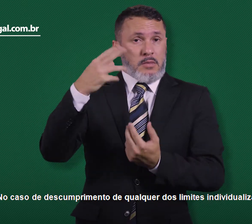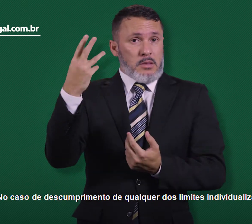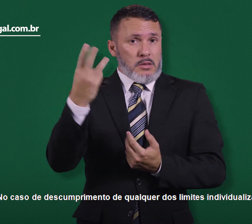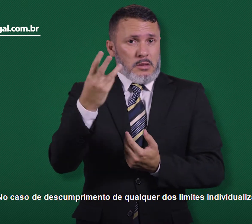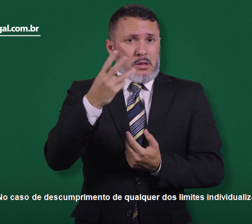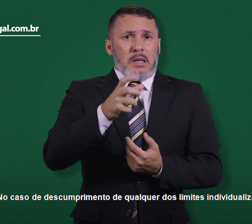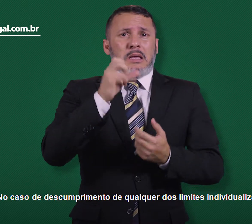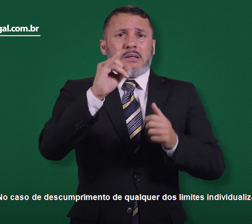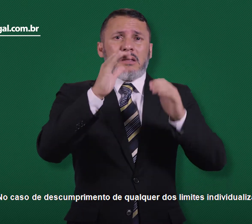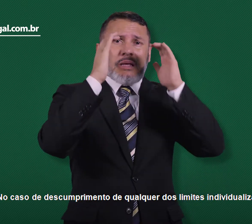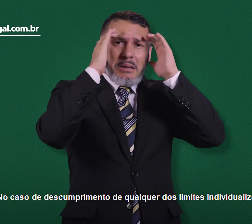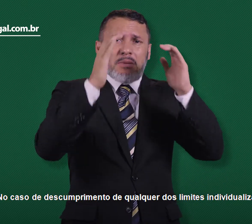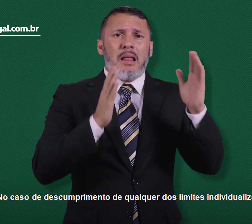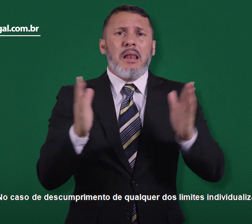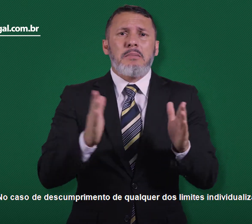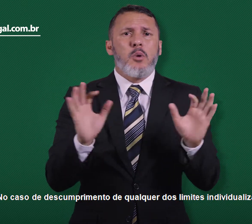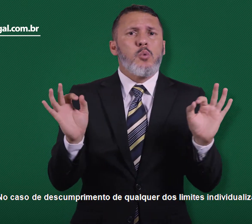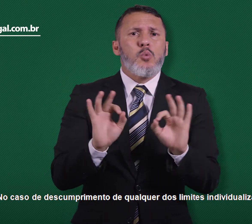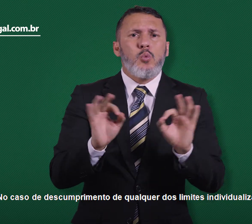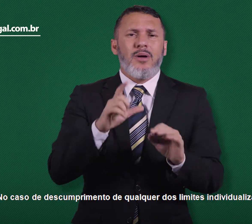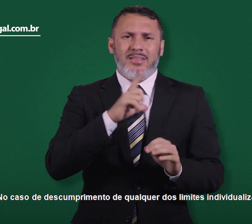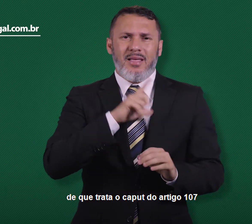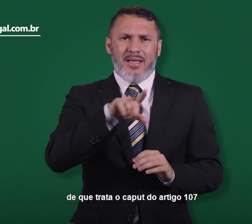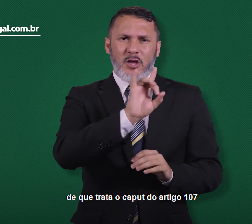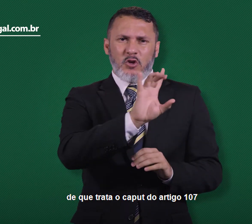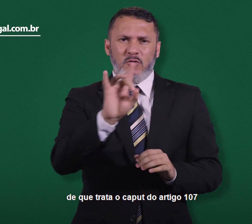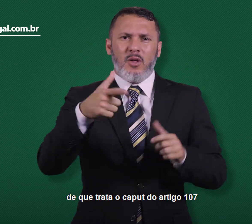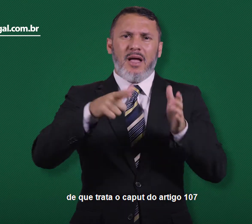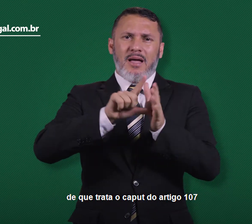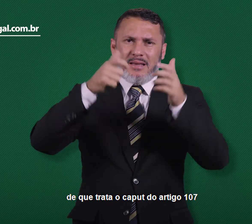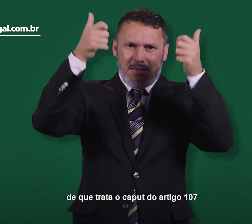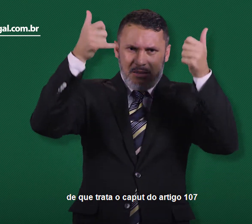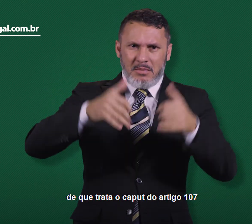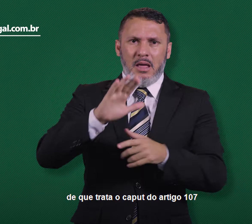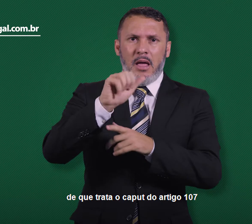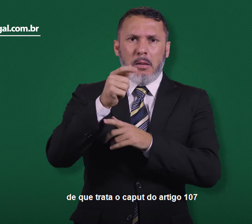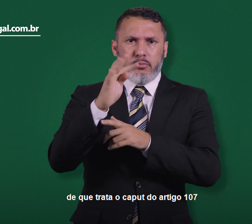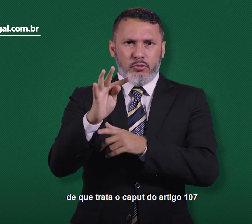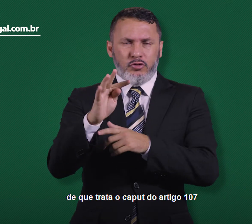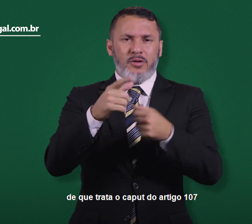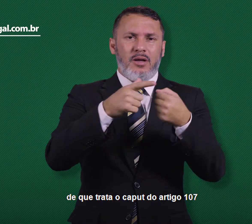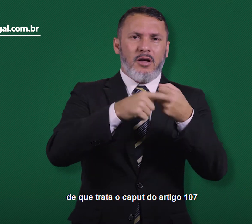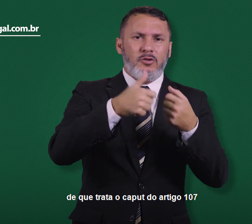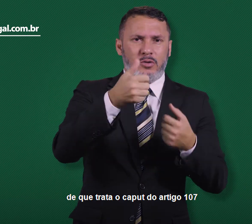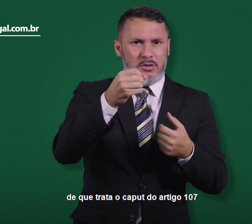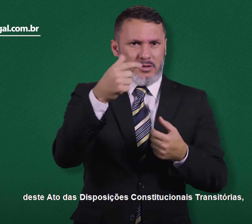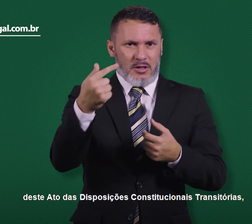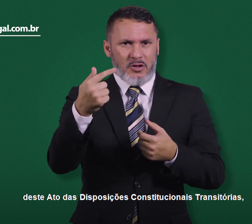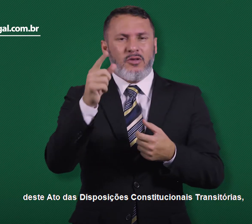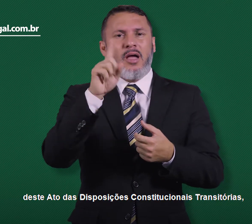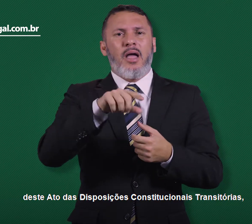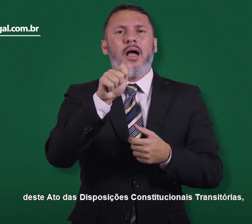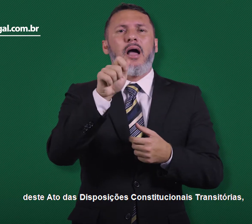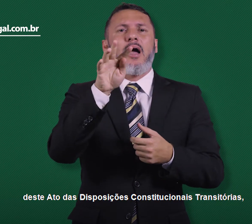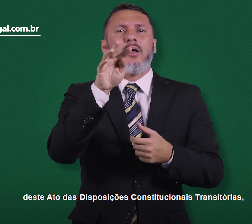descumprimento de qualquer dos limites individualizados de que trata o caput do artigo 107 deste ato das